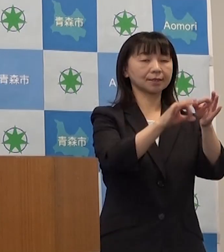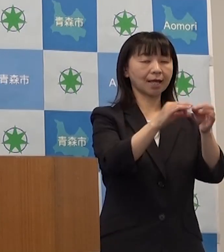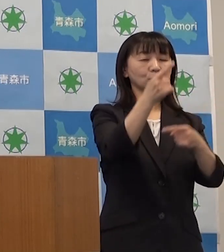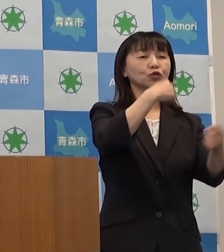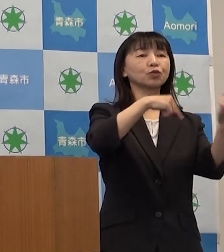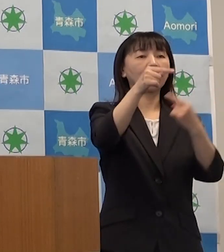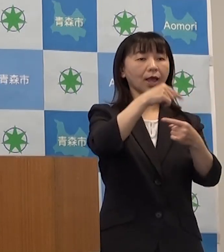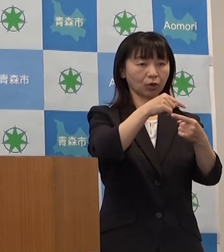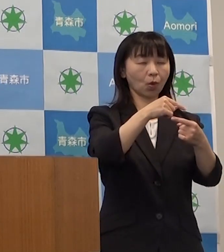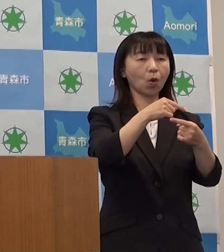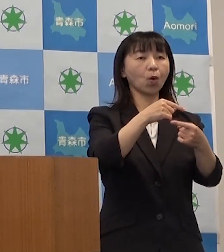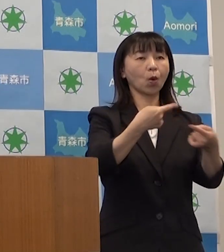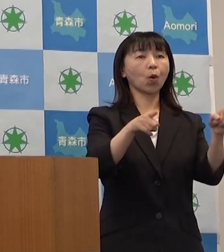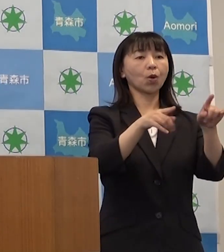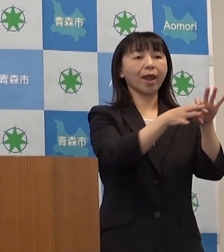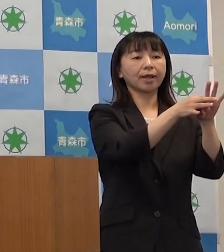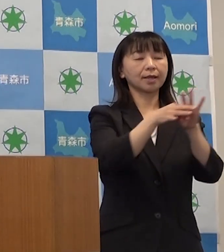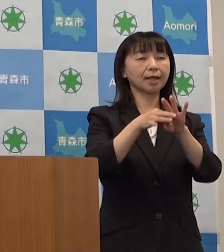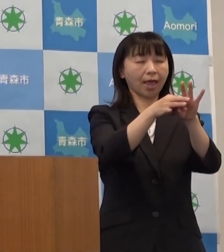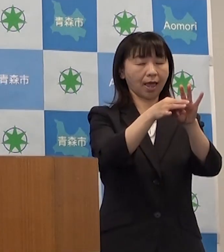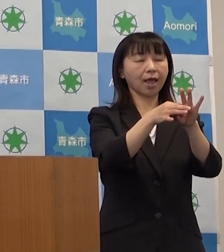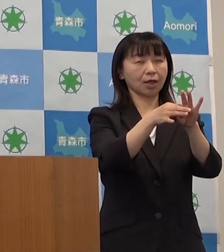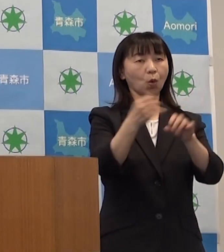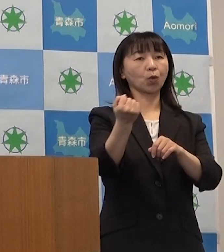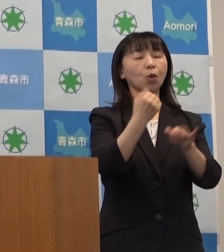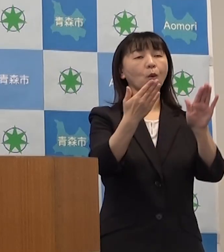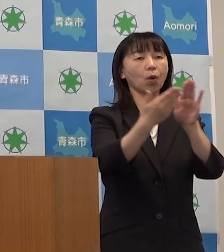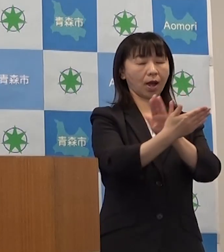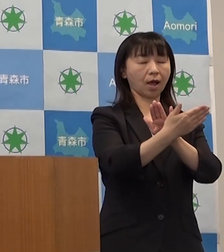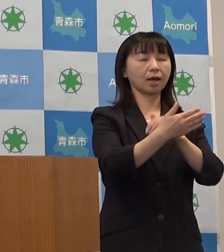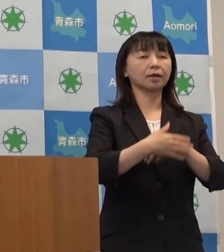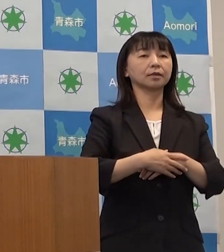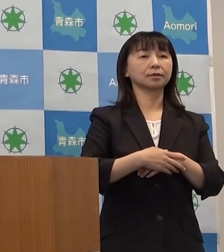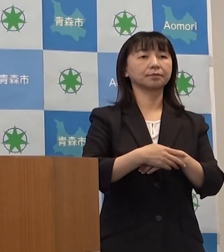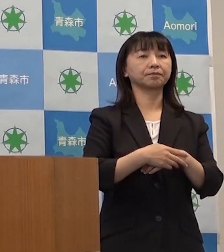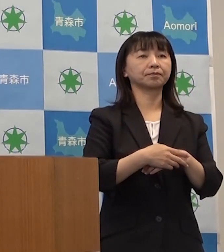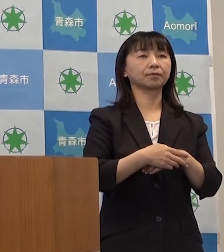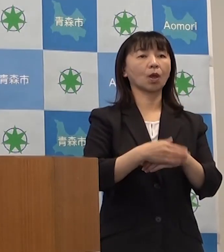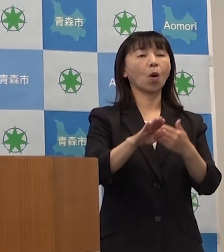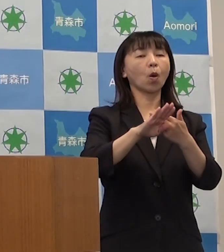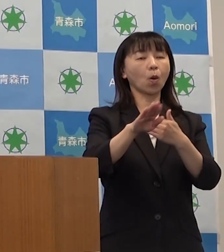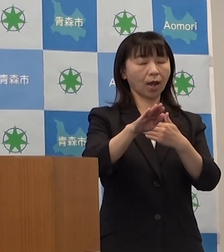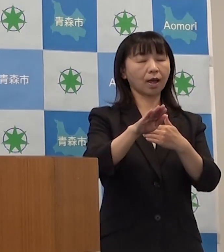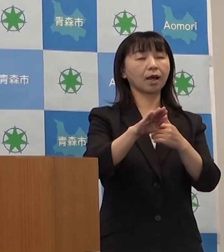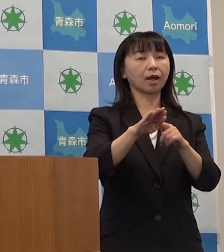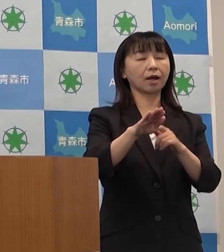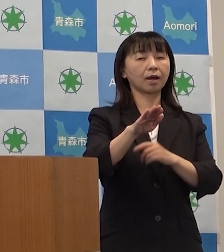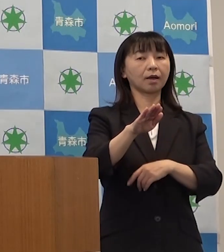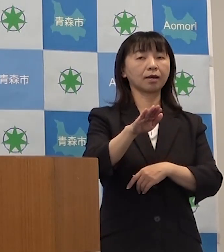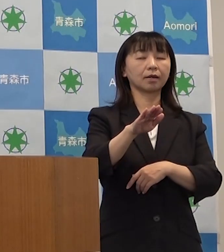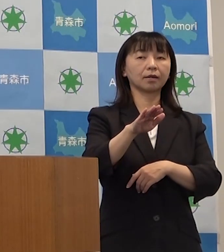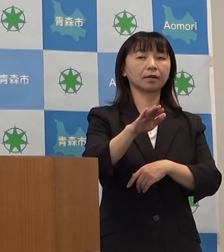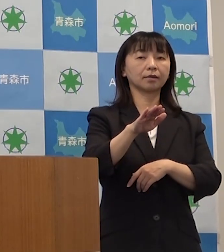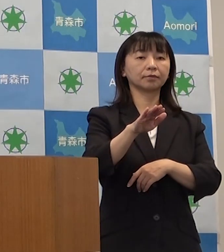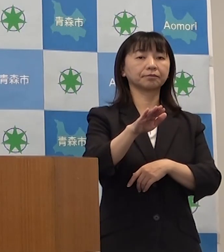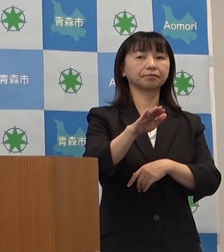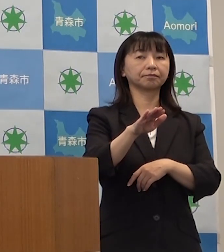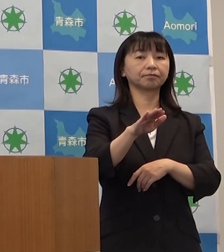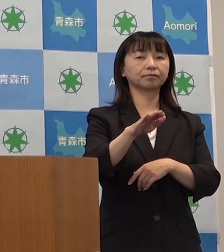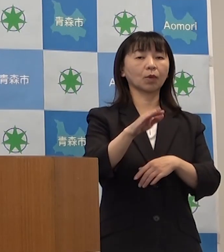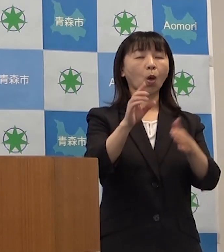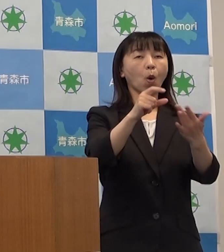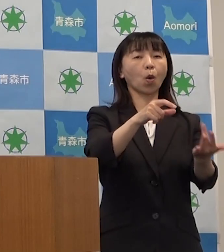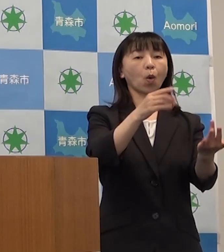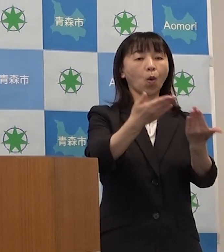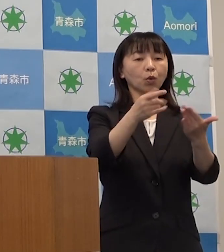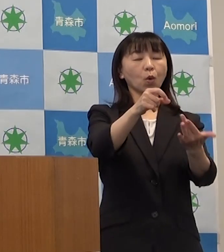地域経済循環の連携強化戦略、成長産業分野への参入促進戦略、雇用